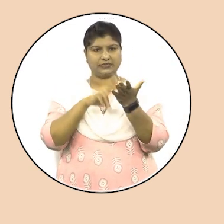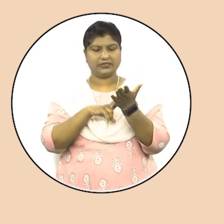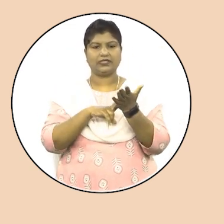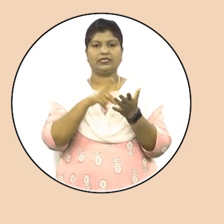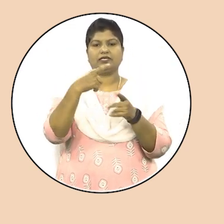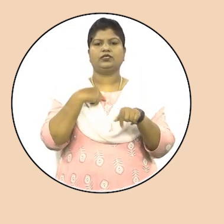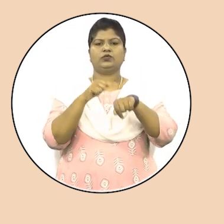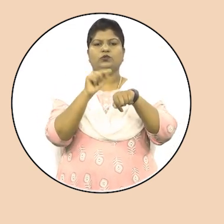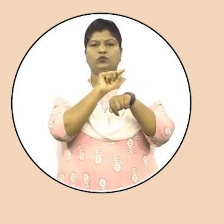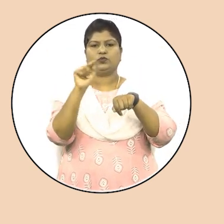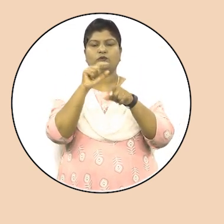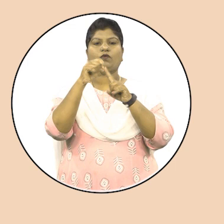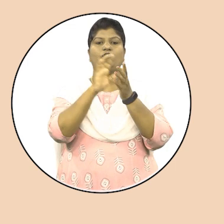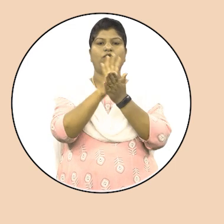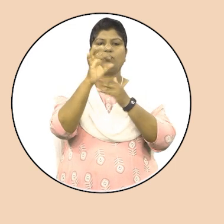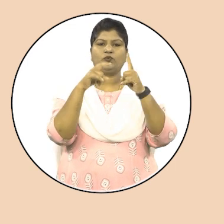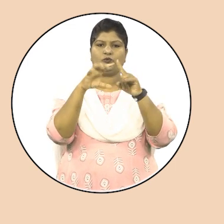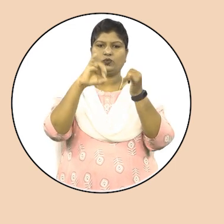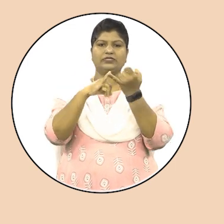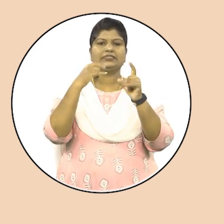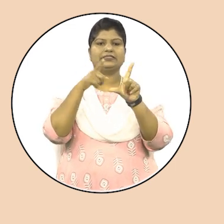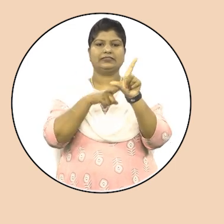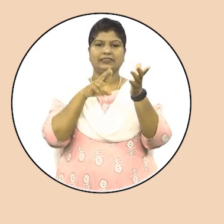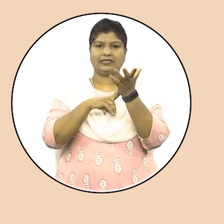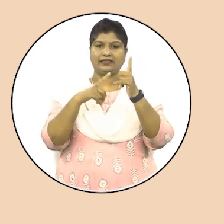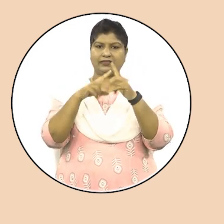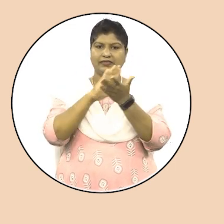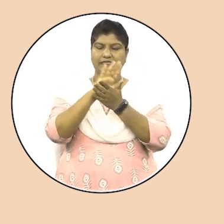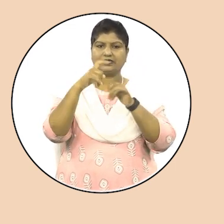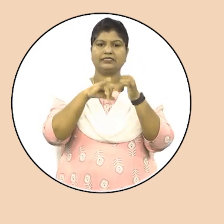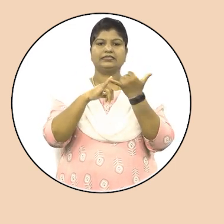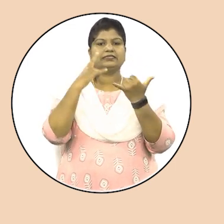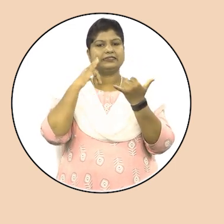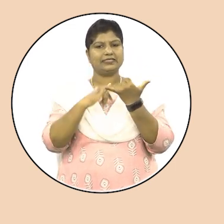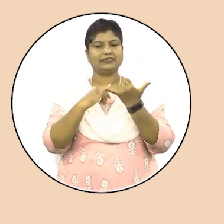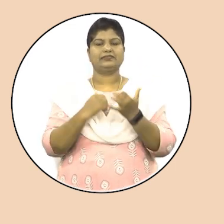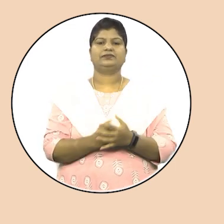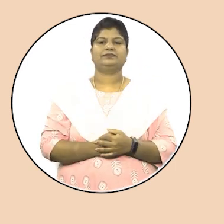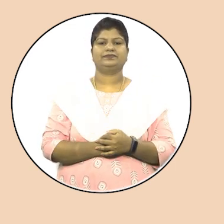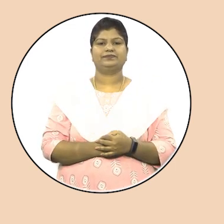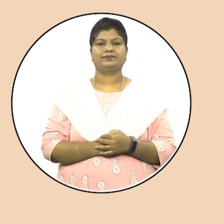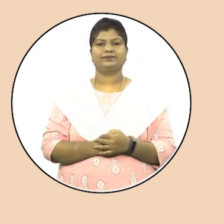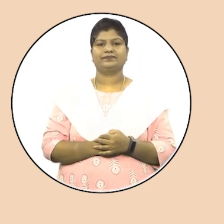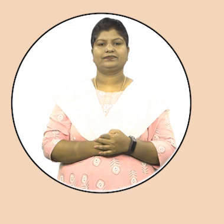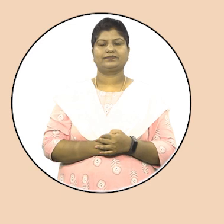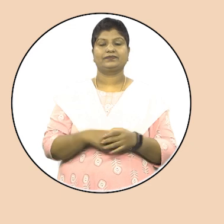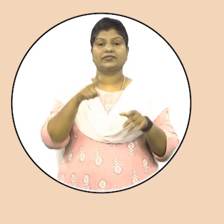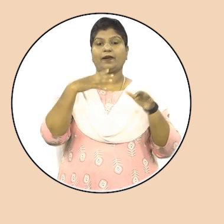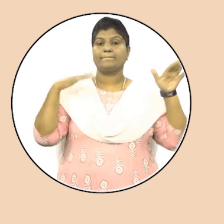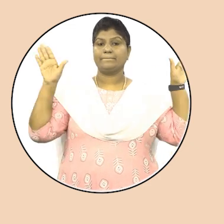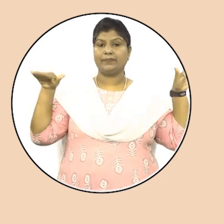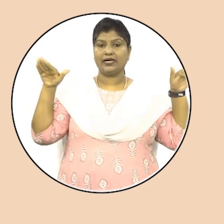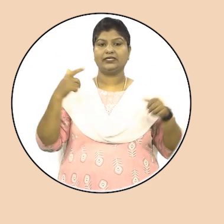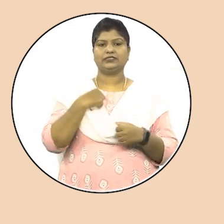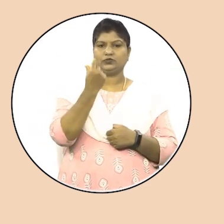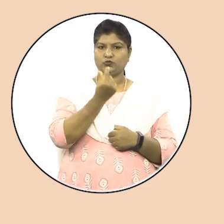पौधे कार्बन डाइऑक्साइड लेते हैं और ऑक्सीजन छोड़ते हैं। पक्षी उड़ने के लिए वायु का प्रयोग करते